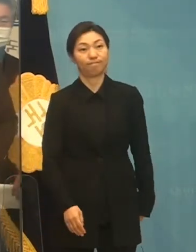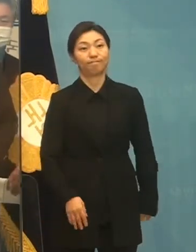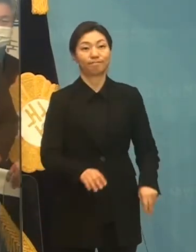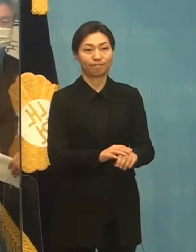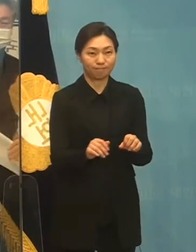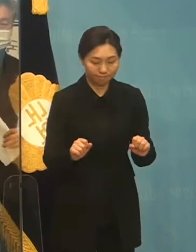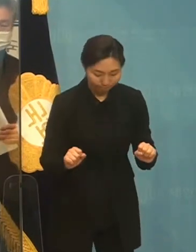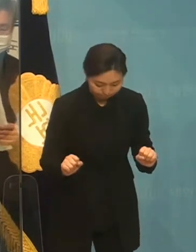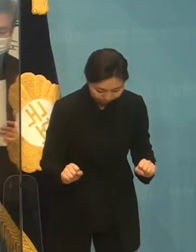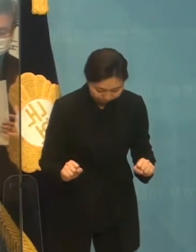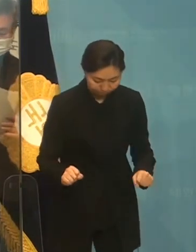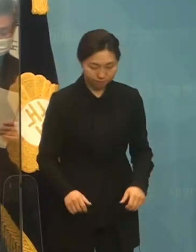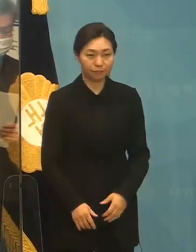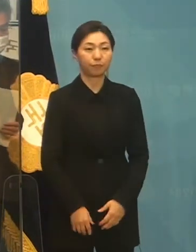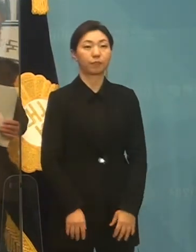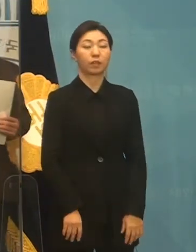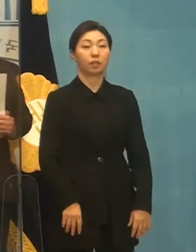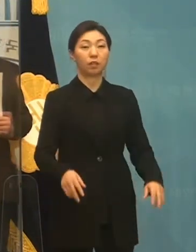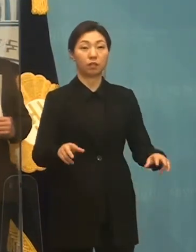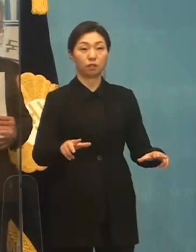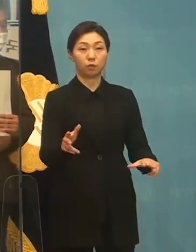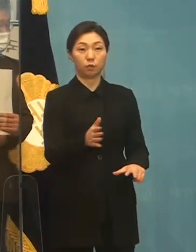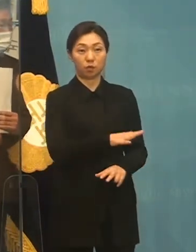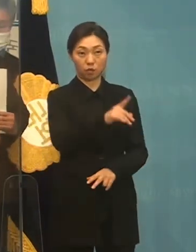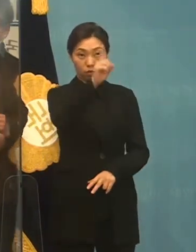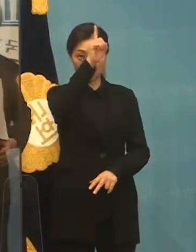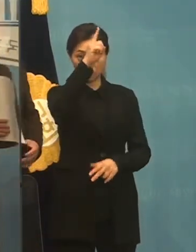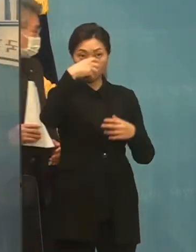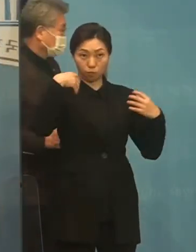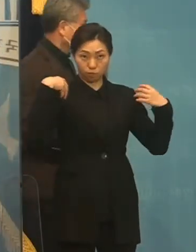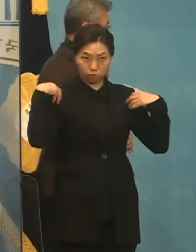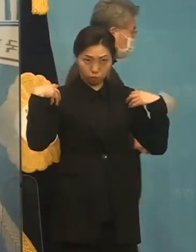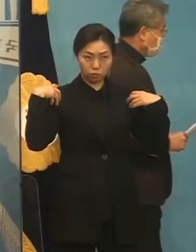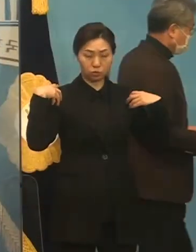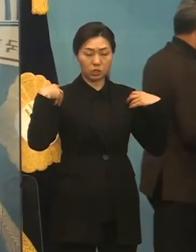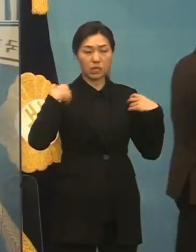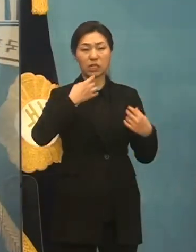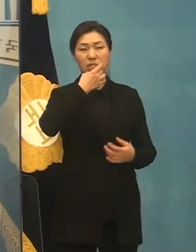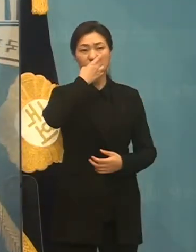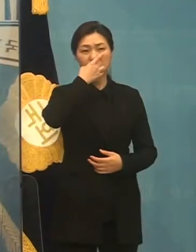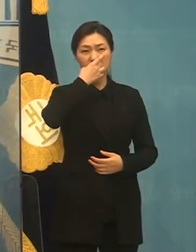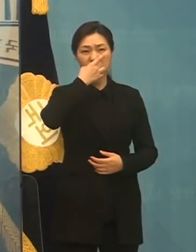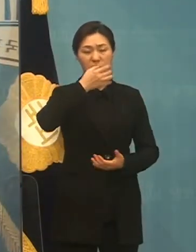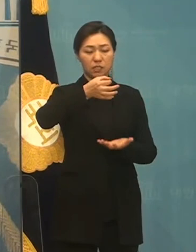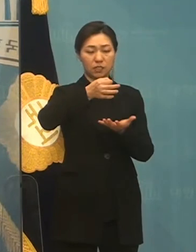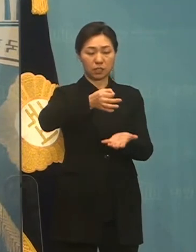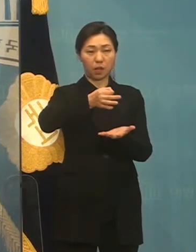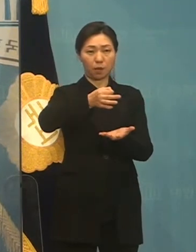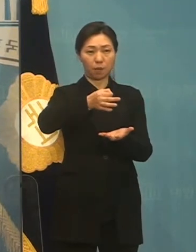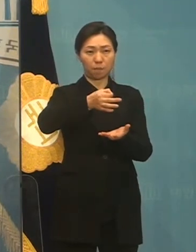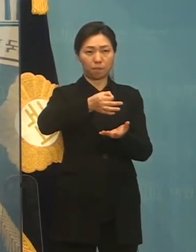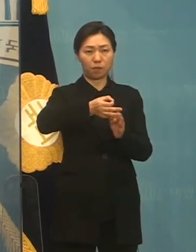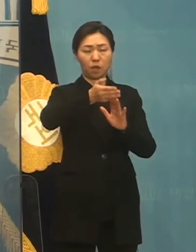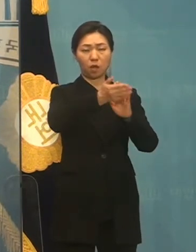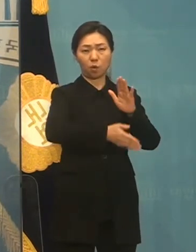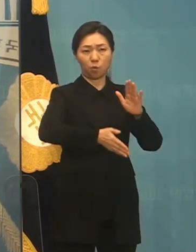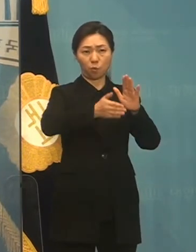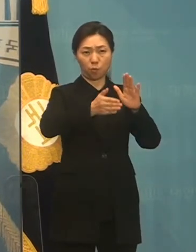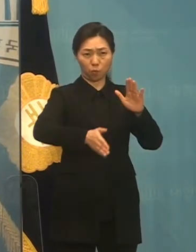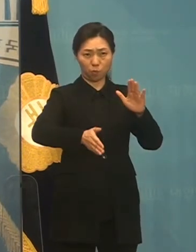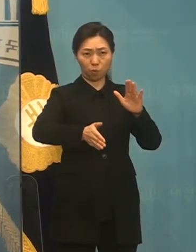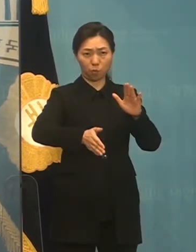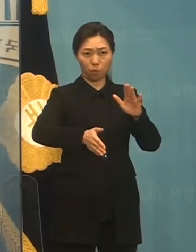안녕하십니까. 지금부터 정부의 쌀값 정상을 위한 선제적 시장